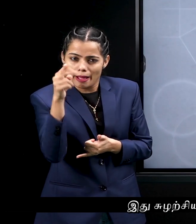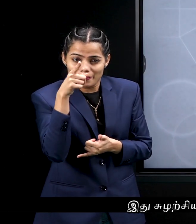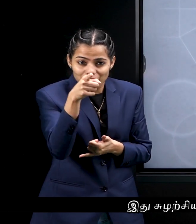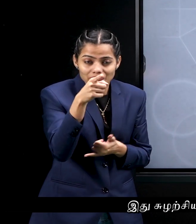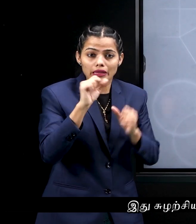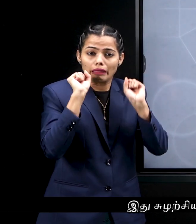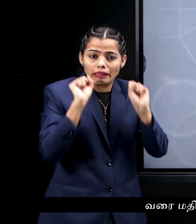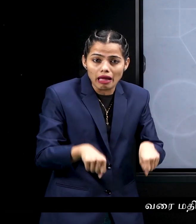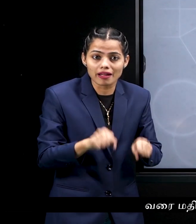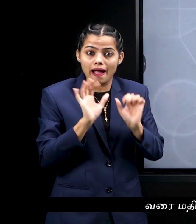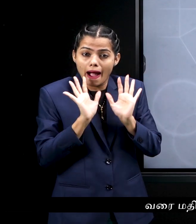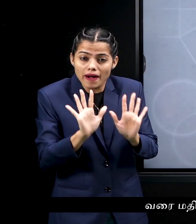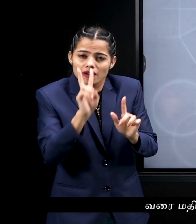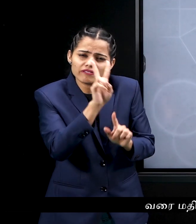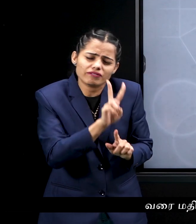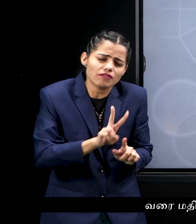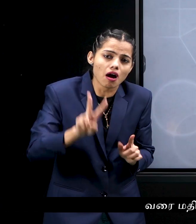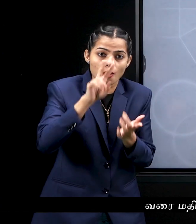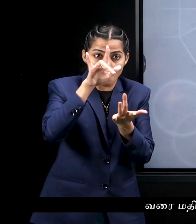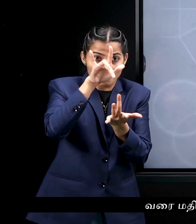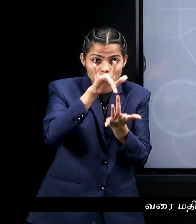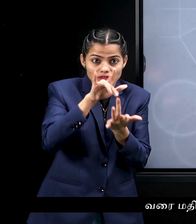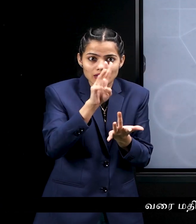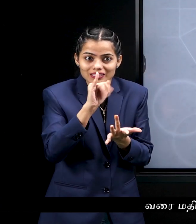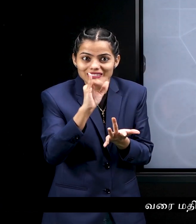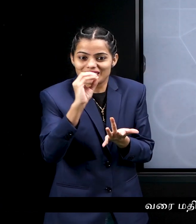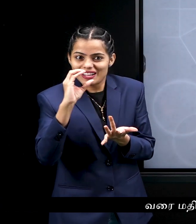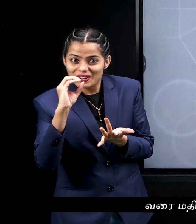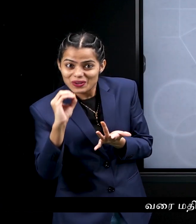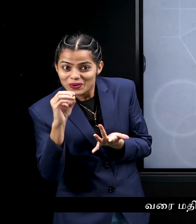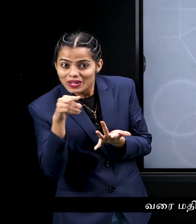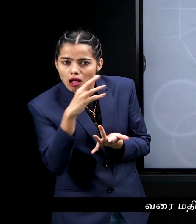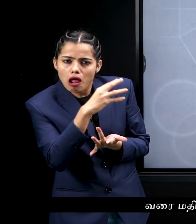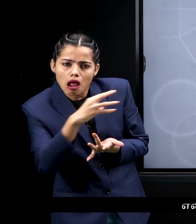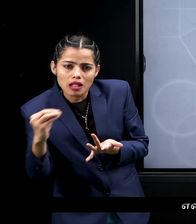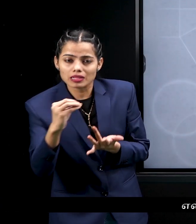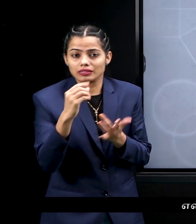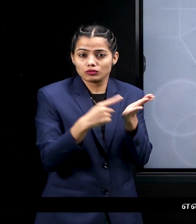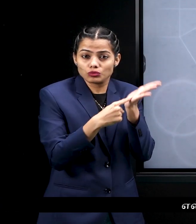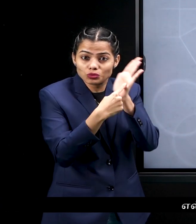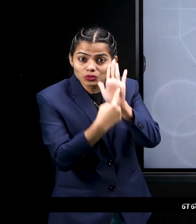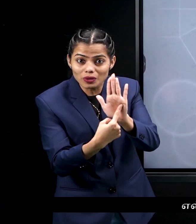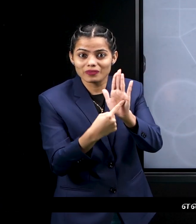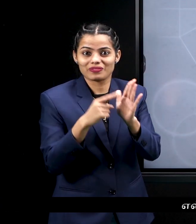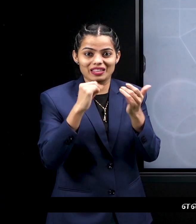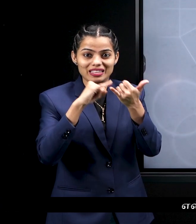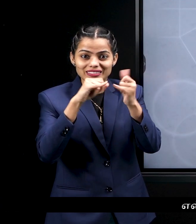இது சுழற்சியின் அளவாகும். ஒரு கோணம் 0 பாகை முதல் 360 பாகை வரை